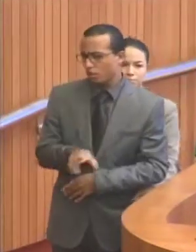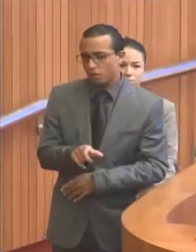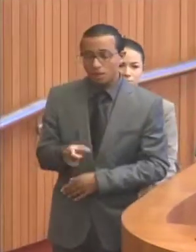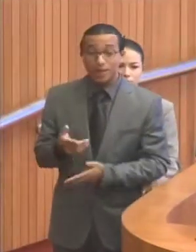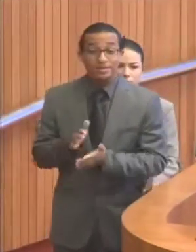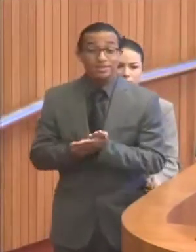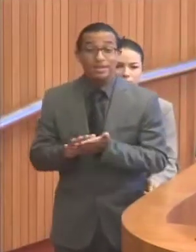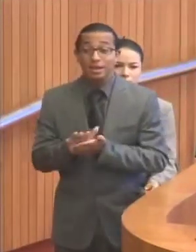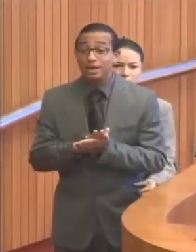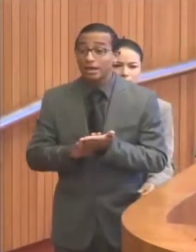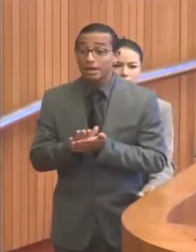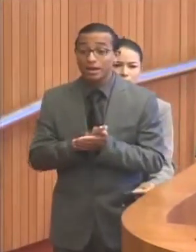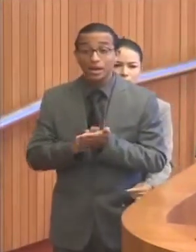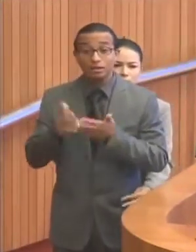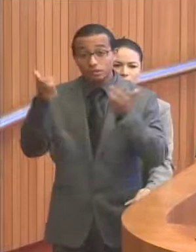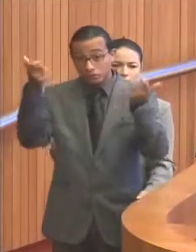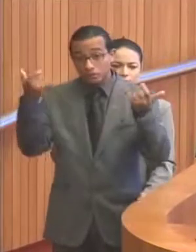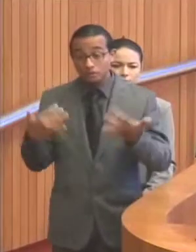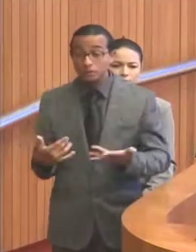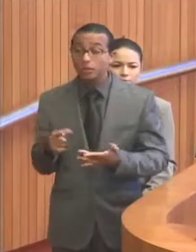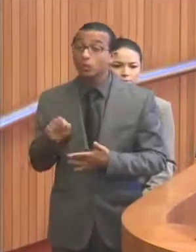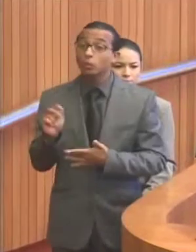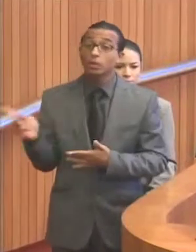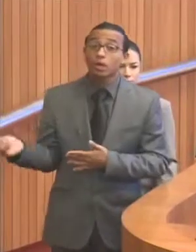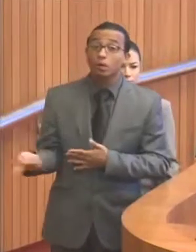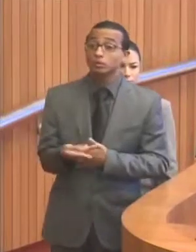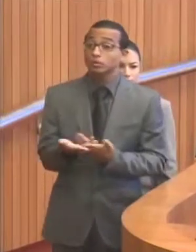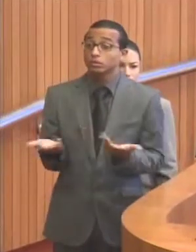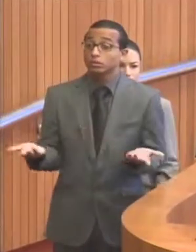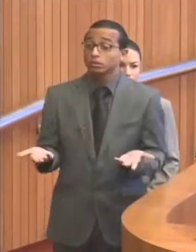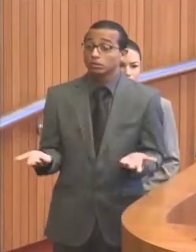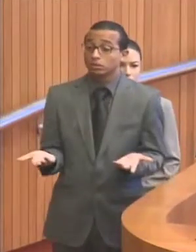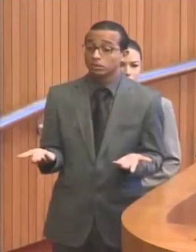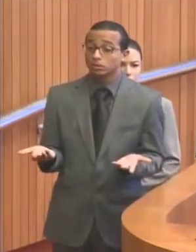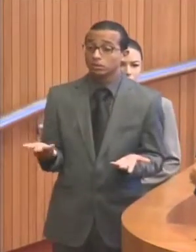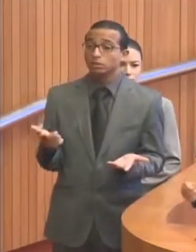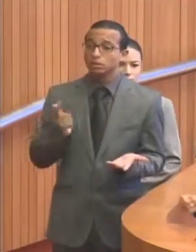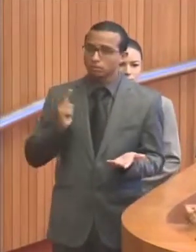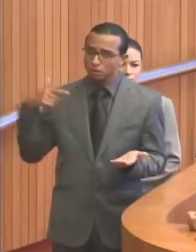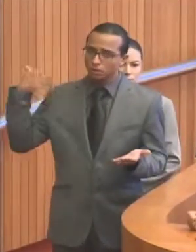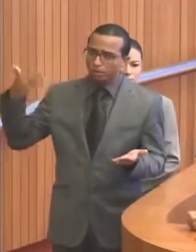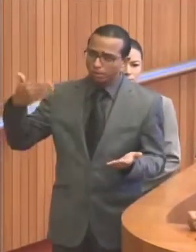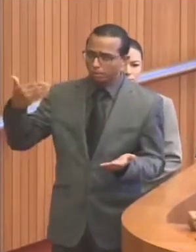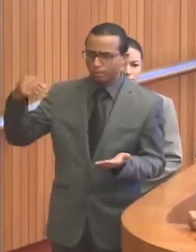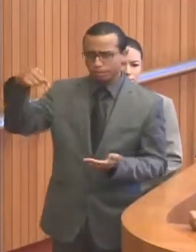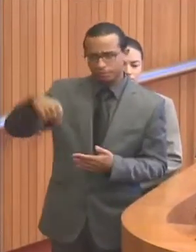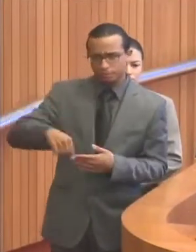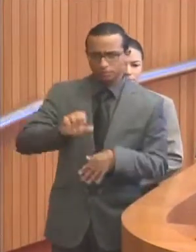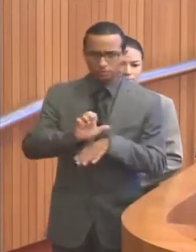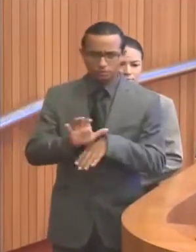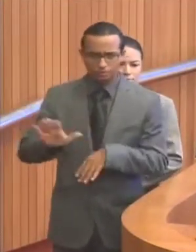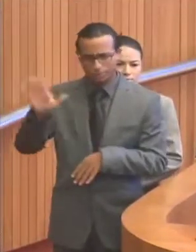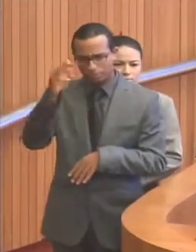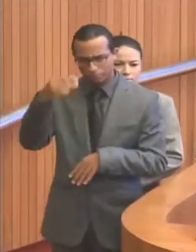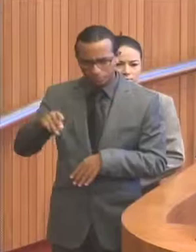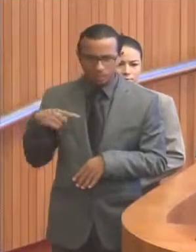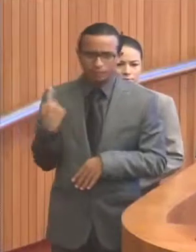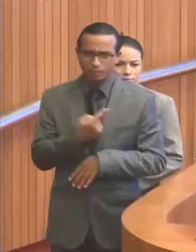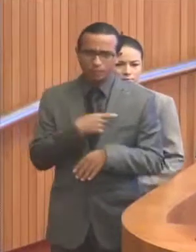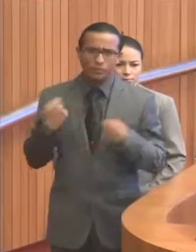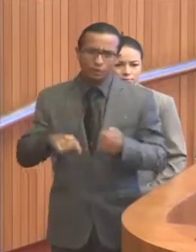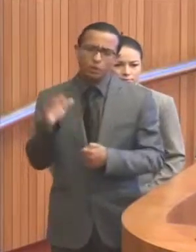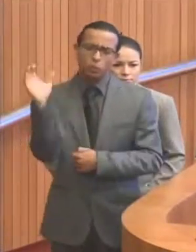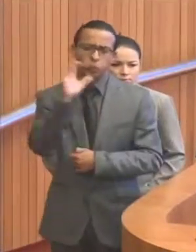nada justifica tamanha negligência como vem acontecendo aqui no Estado do Maranhão. Então, nós